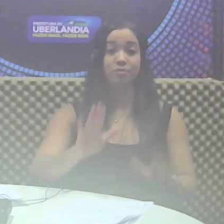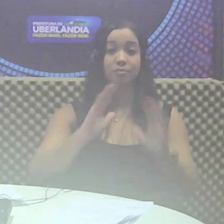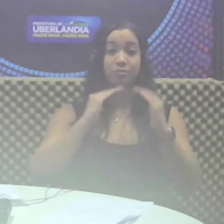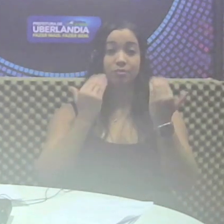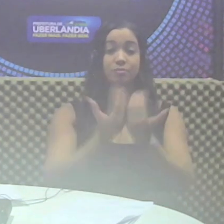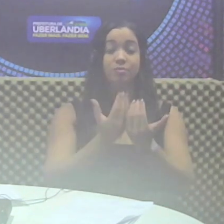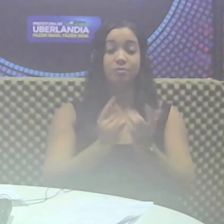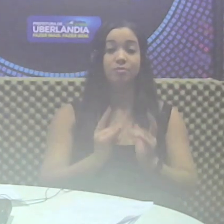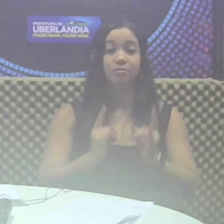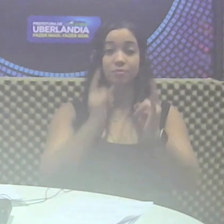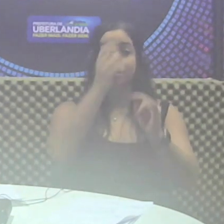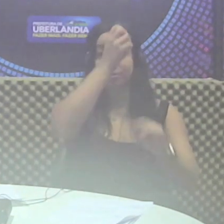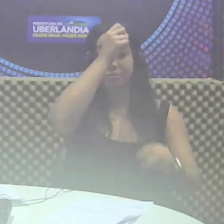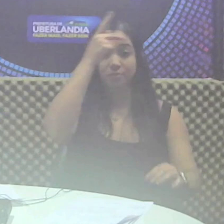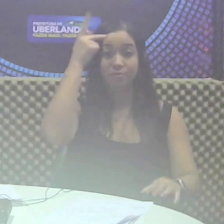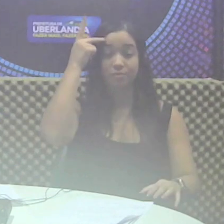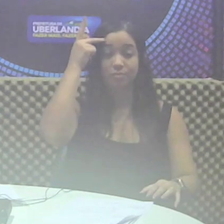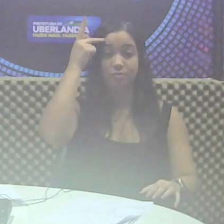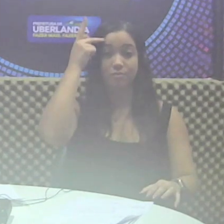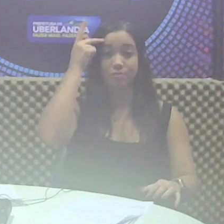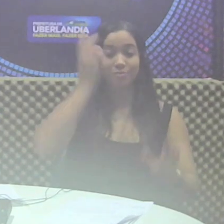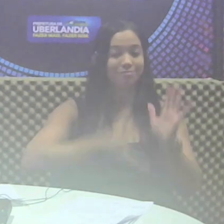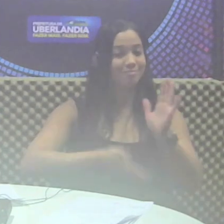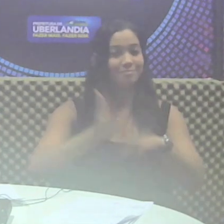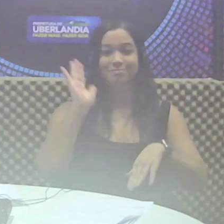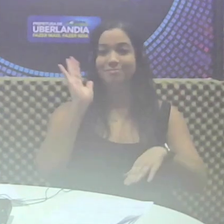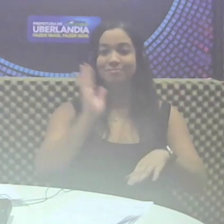Centro Administrativo Municipal. Participe!